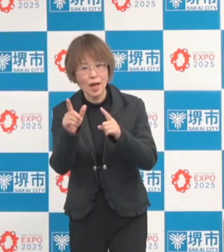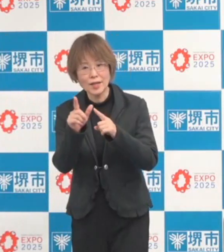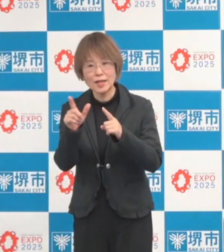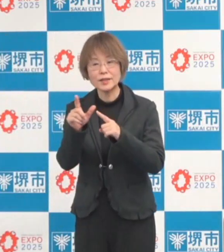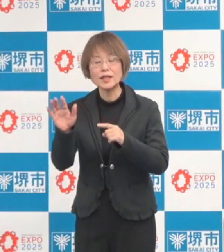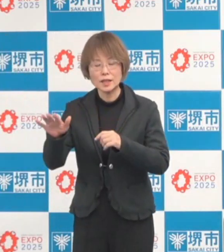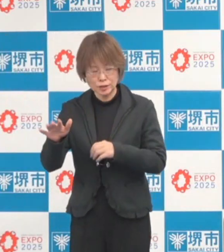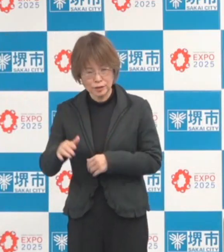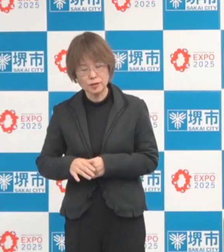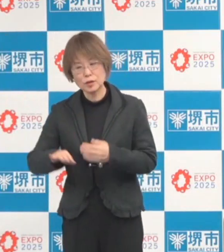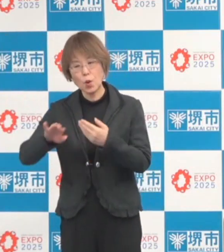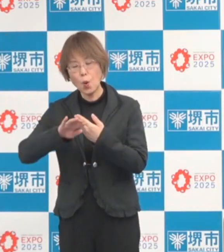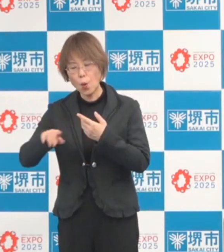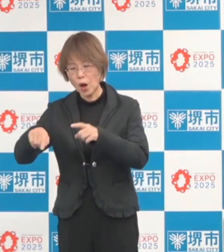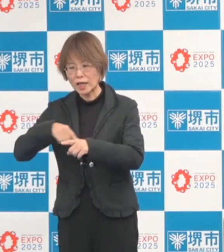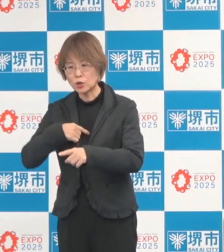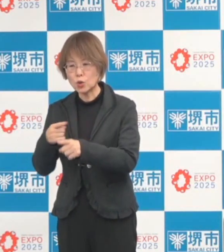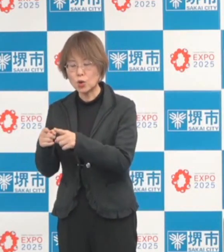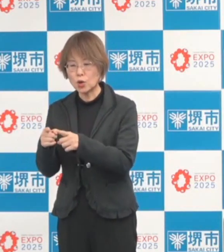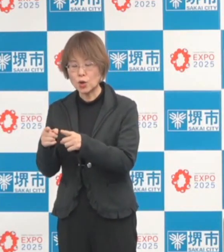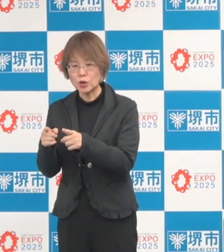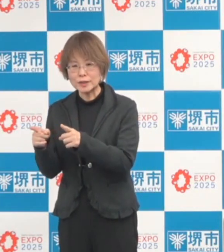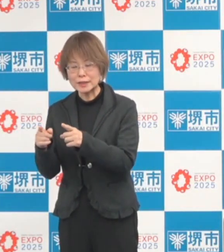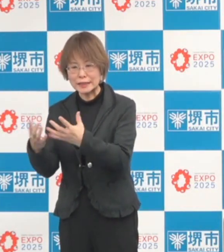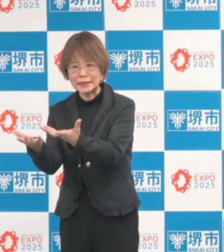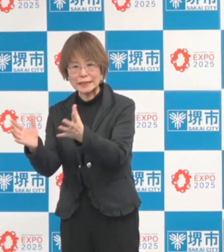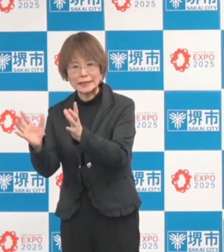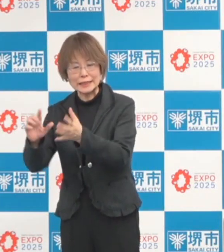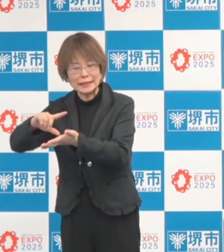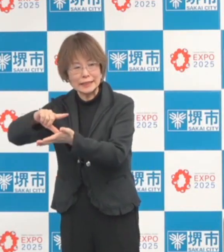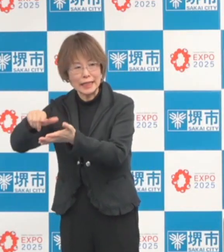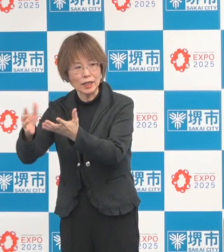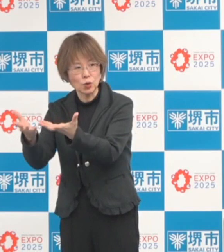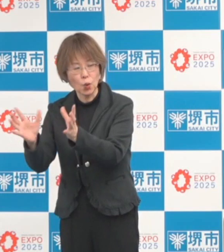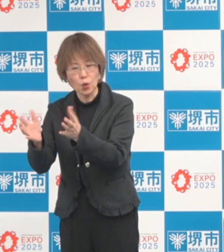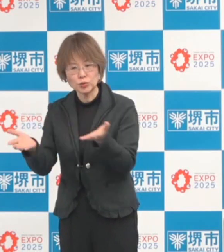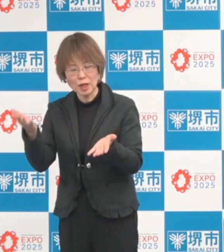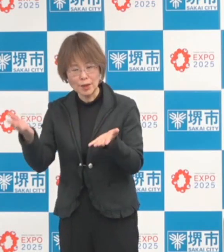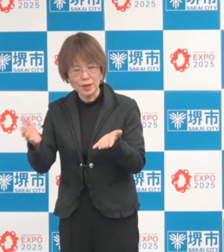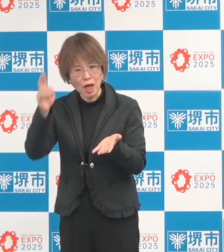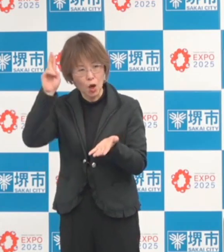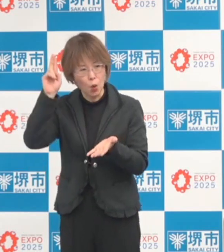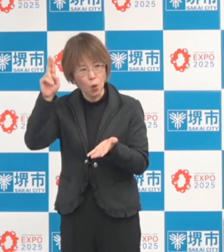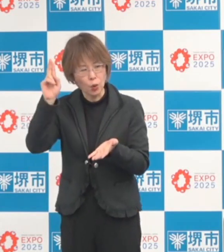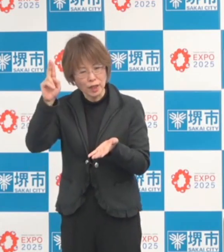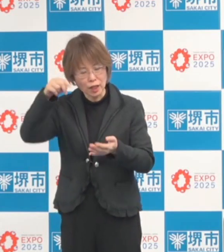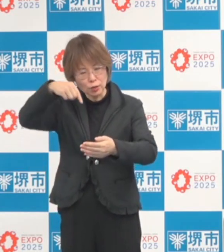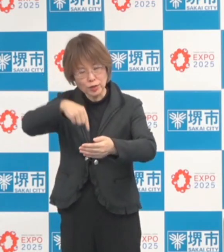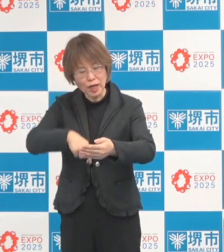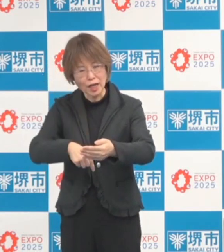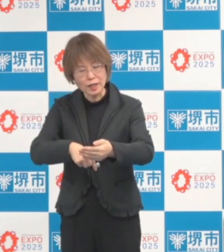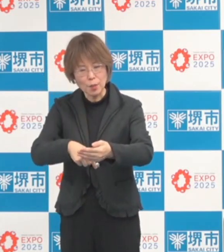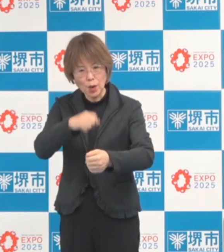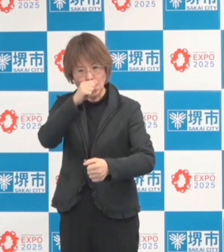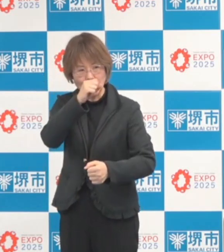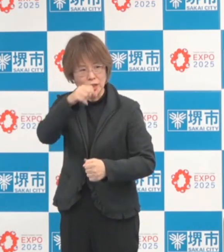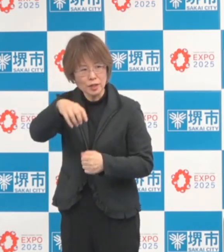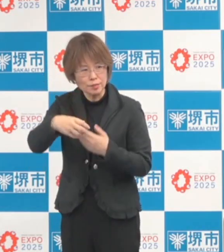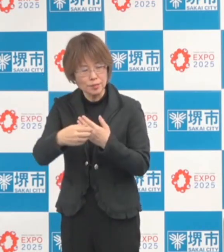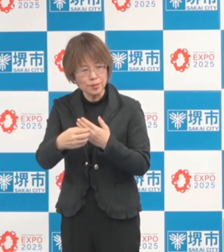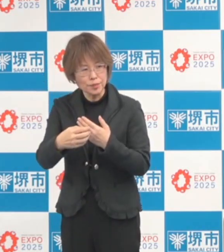の自治体と比べてっていうことで、その、まあ、独自性とか、あるいはその大阪の中での優位性を市長とし